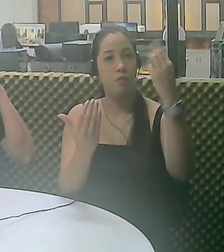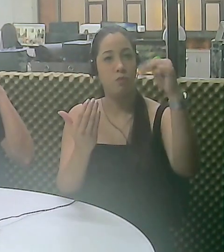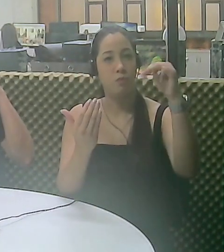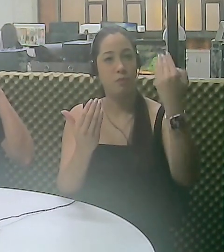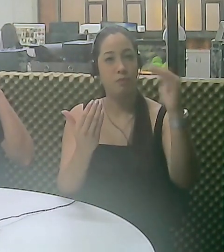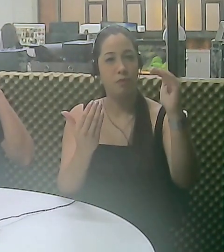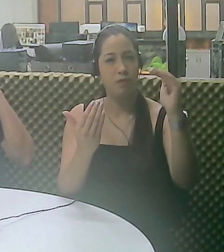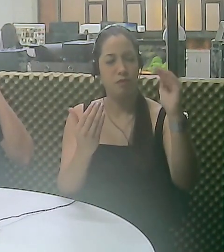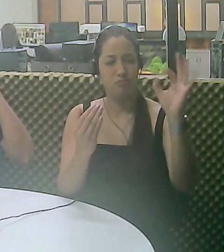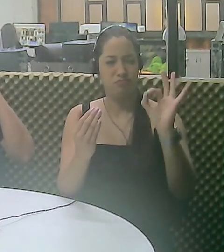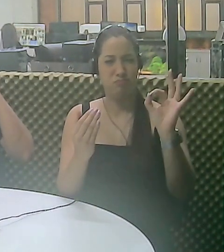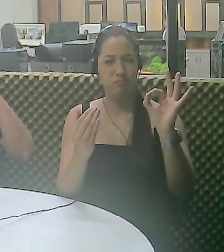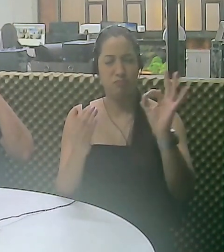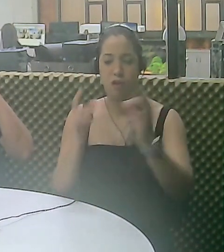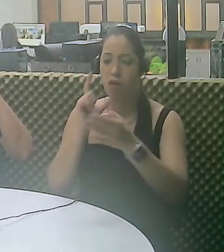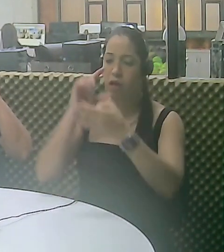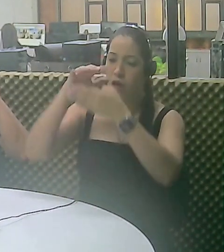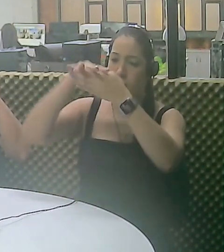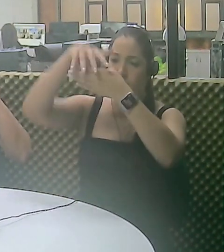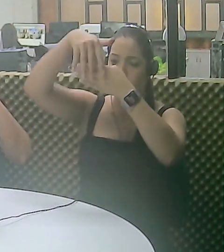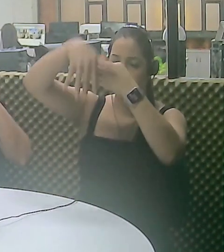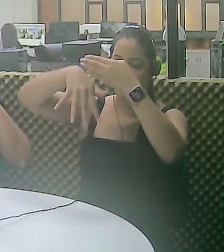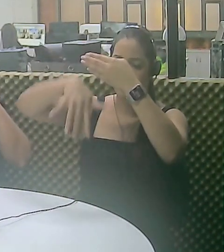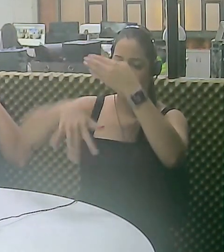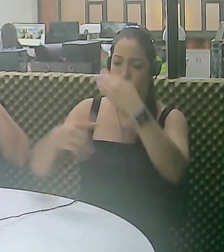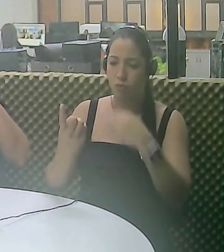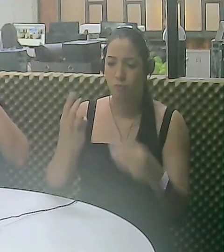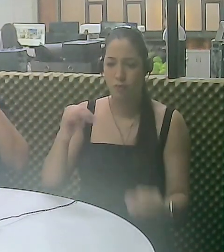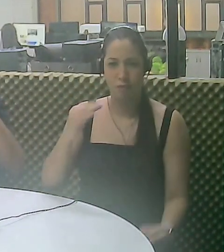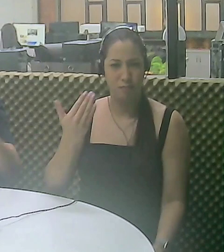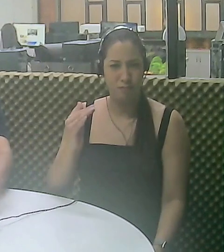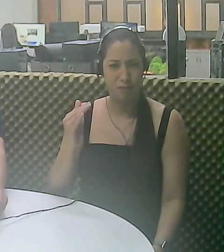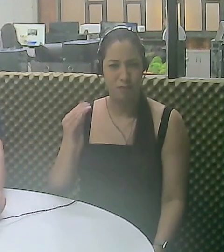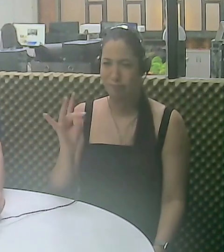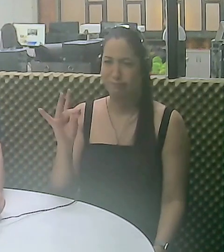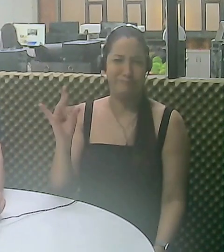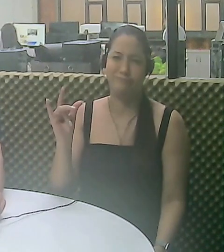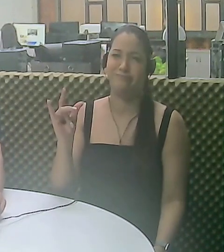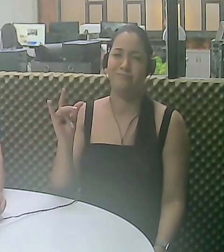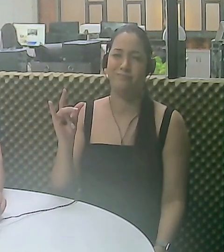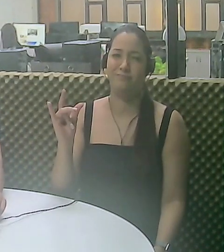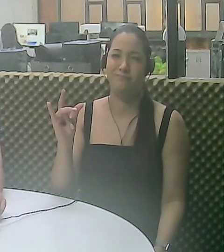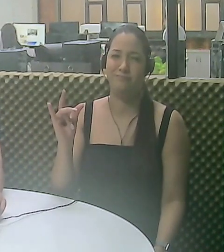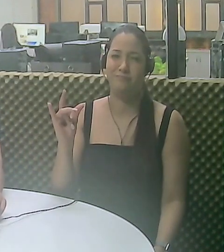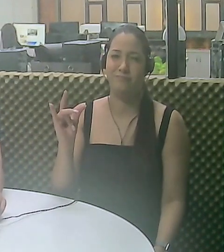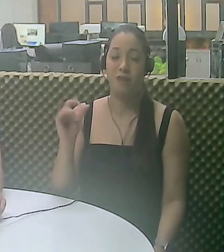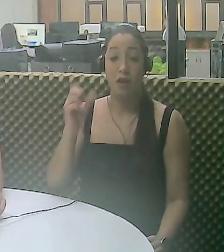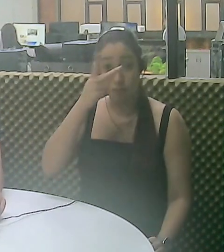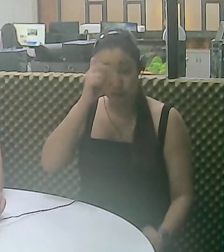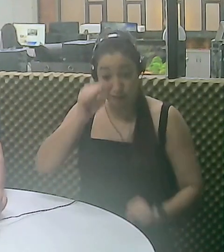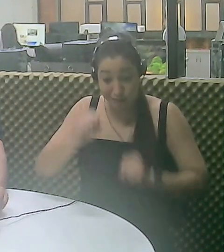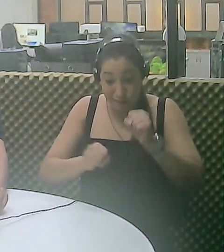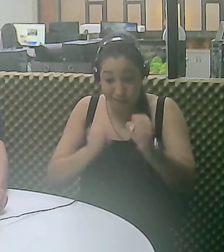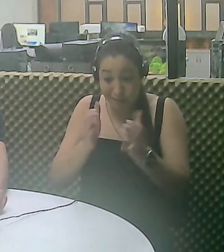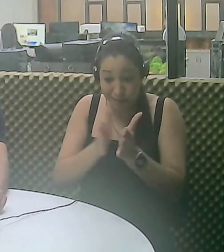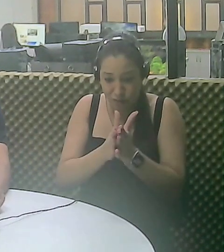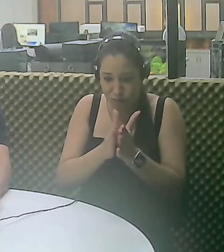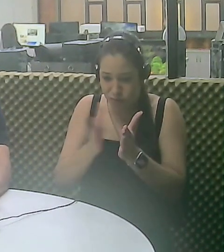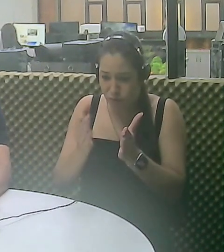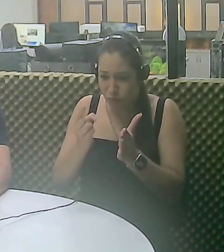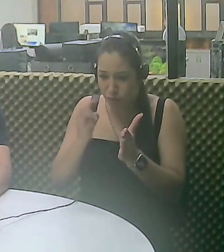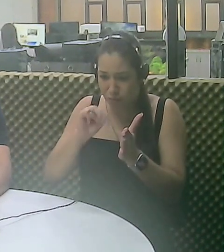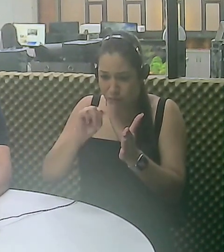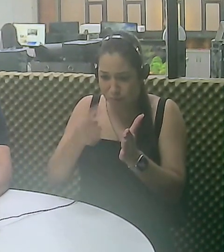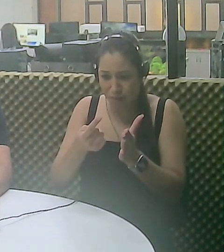Para as cataratas do Iguaçu, 1,5 metro é nada. Para um ciclista, 1,5 metros